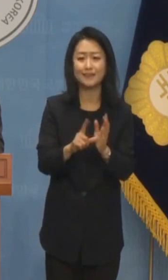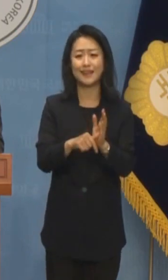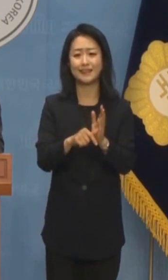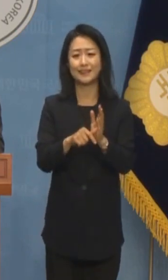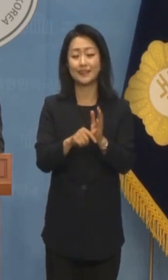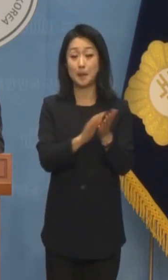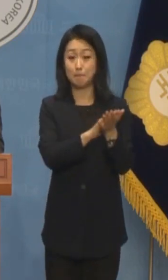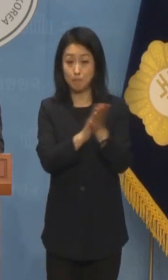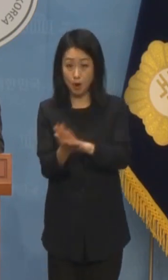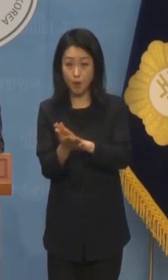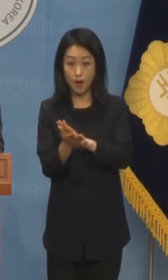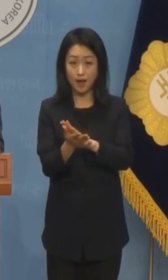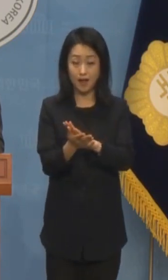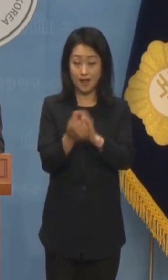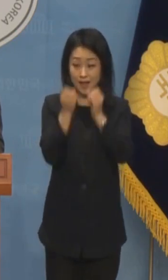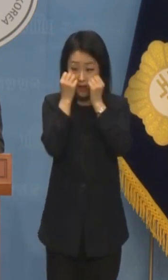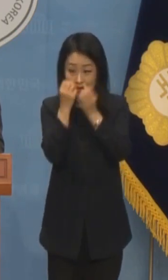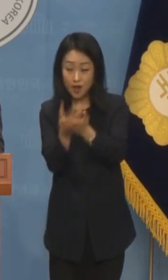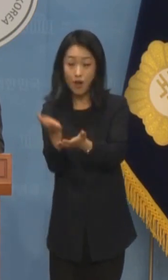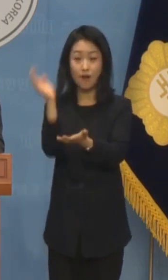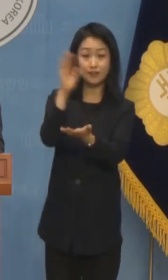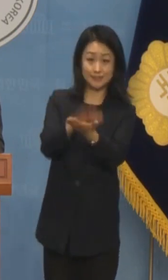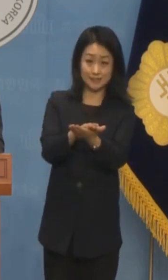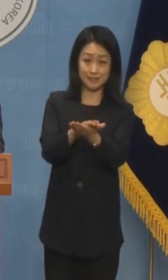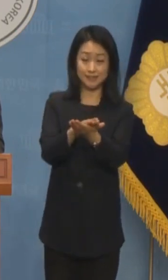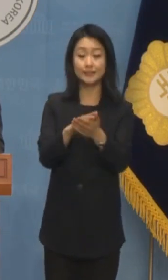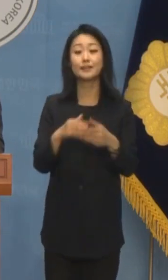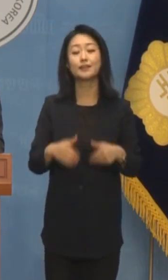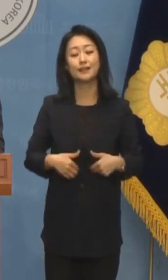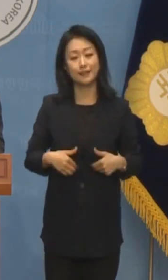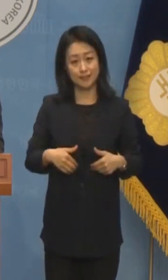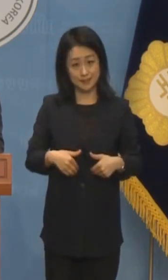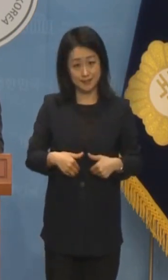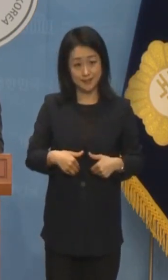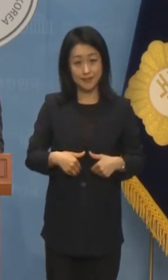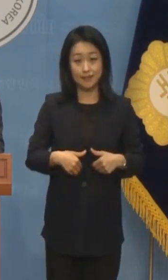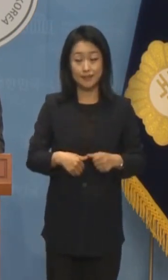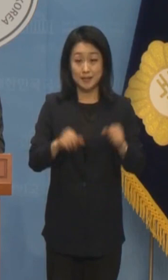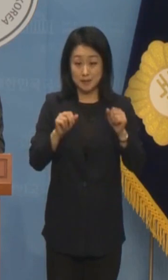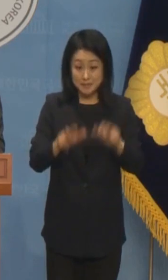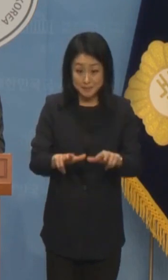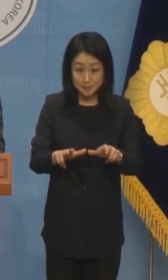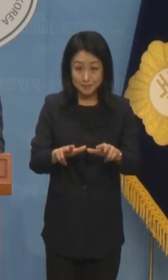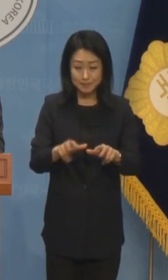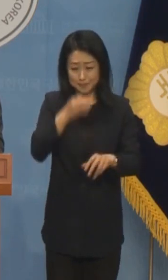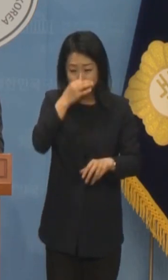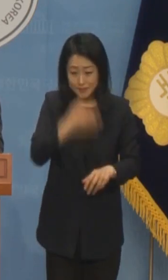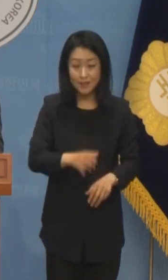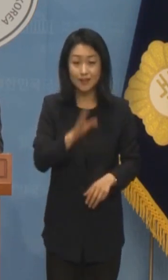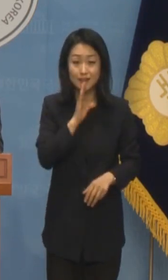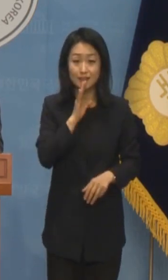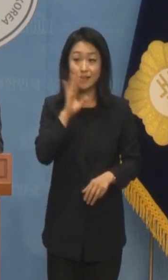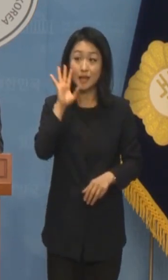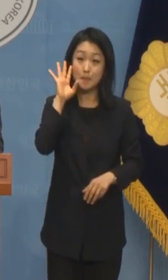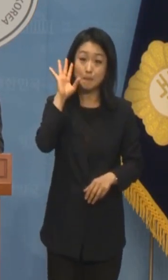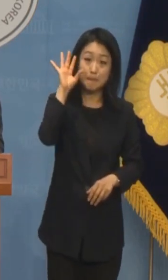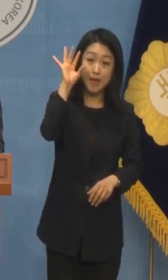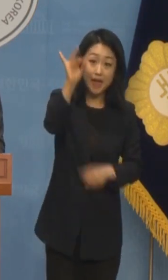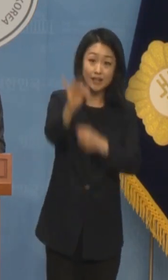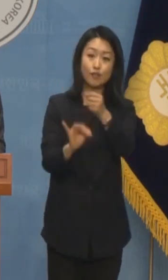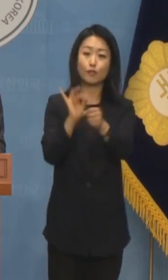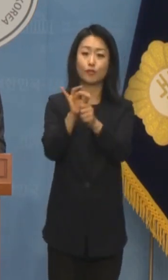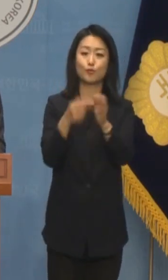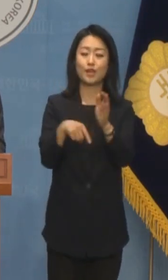혁신, 혁신이 아니라 변혁이 있어야만 합니다. 당장은 안 풀지언정 100년을 생각하는